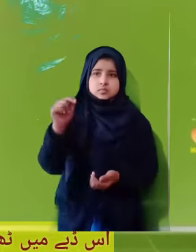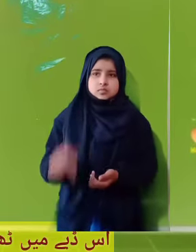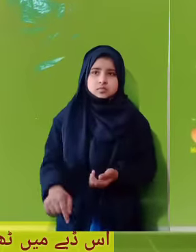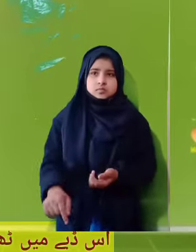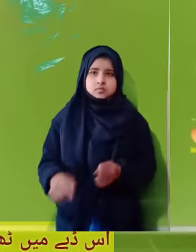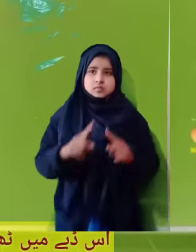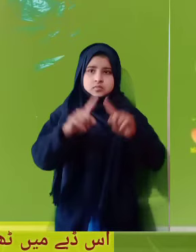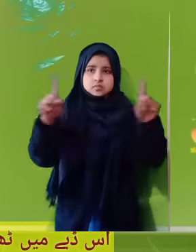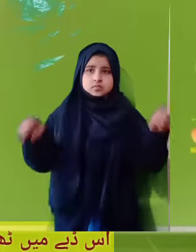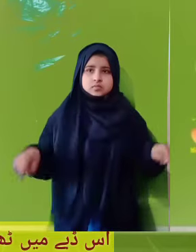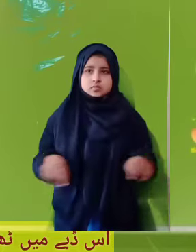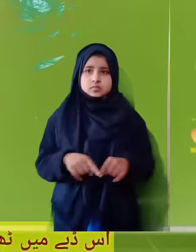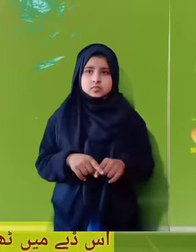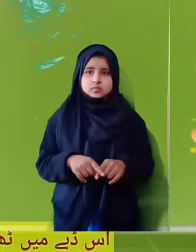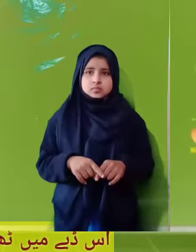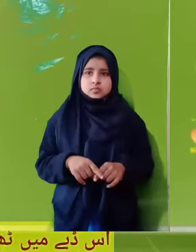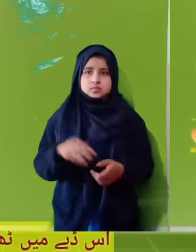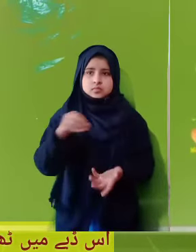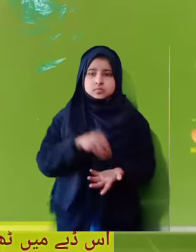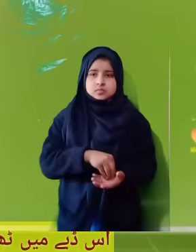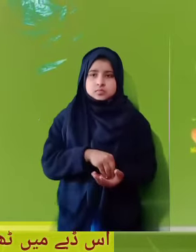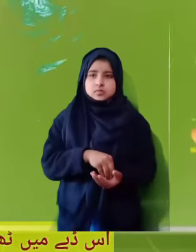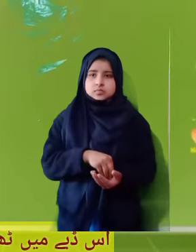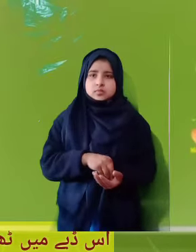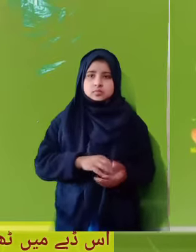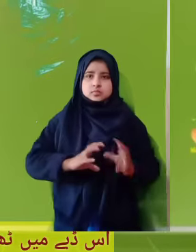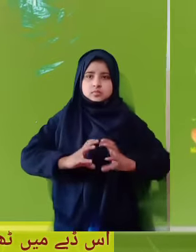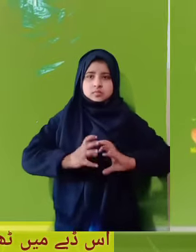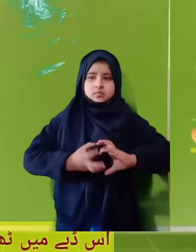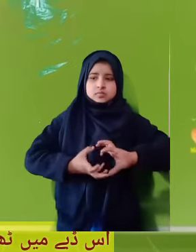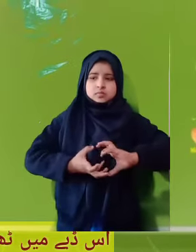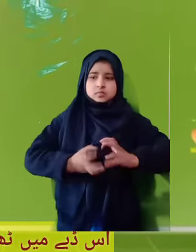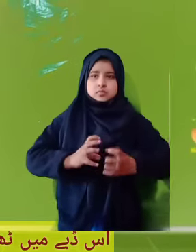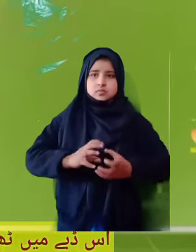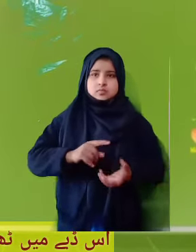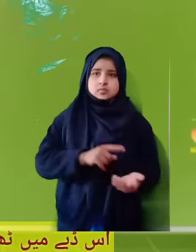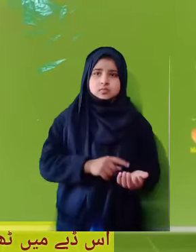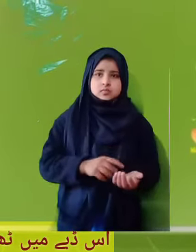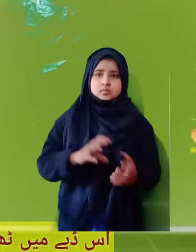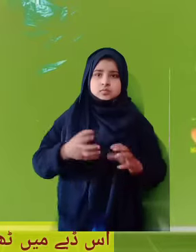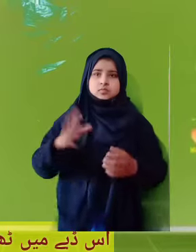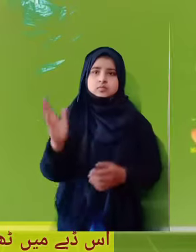इस डिब्बे में ठोस